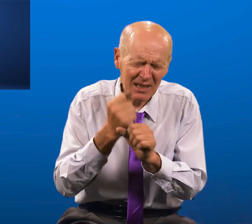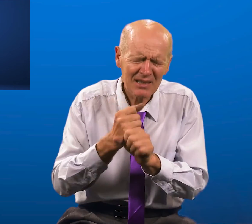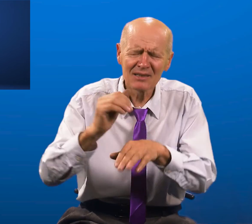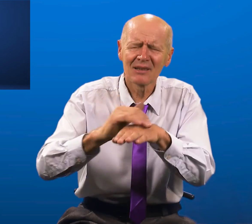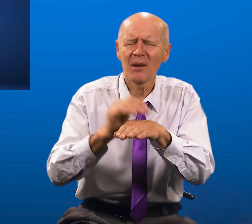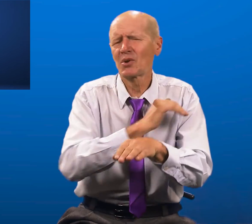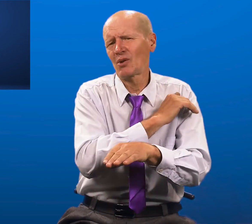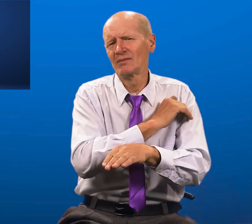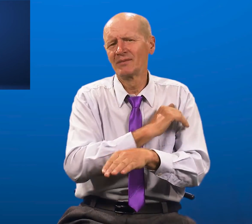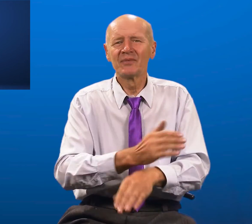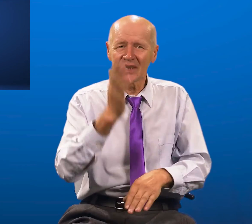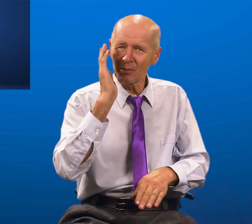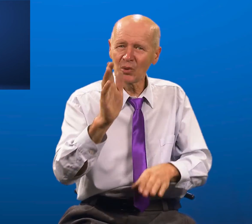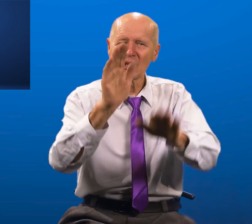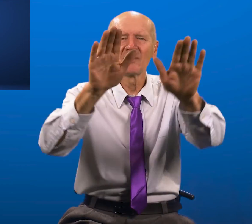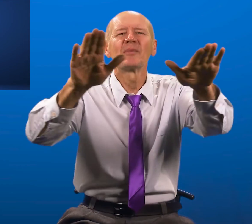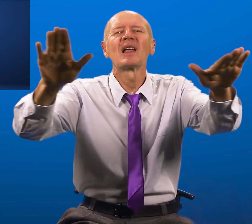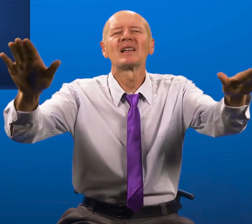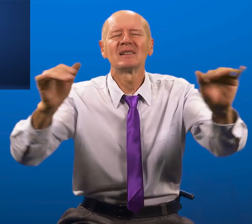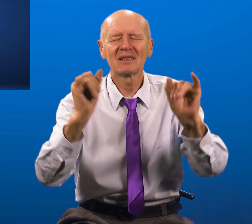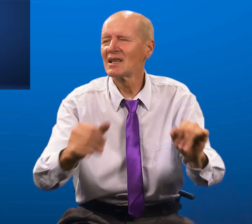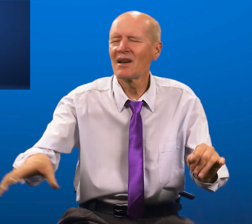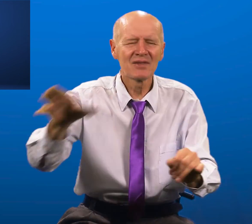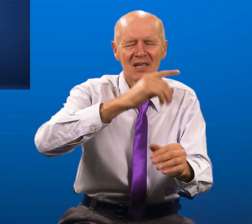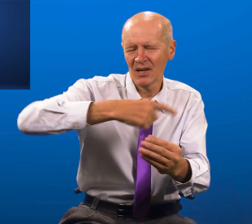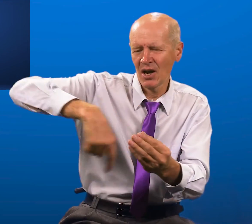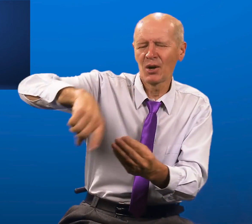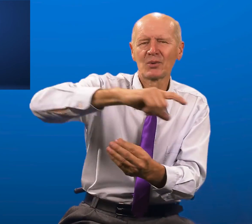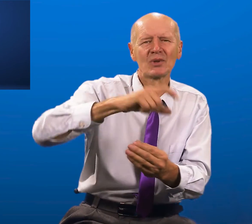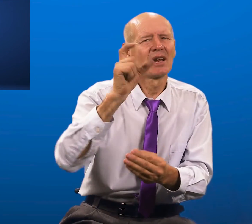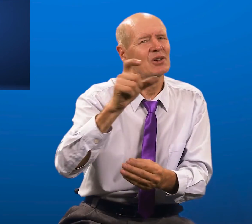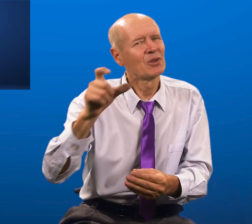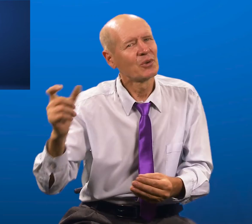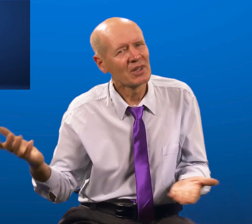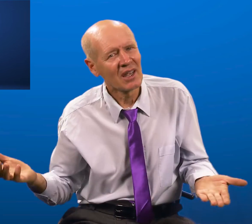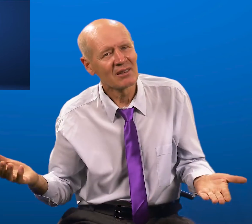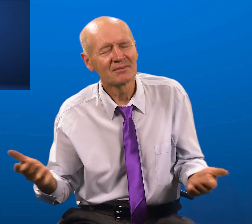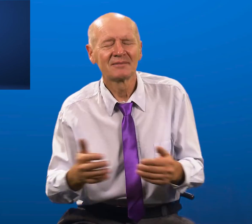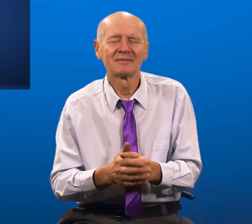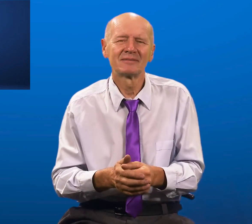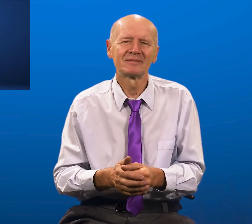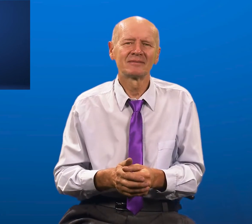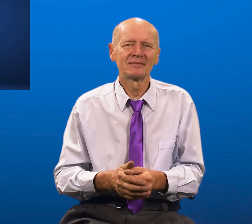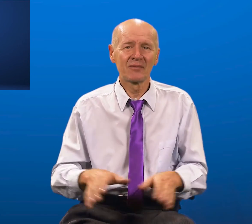и будет он благословением для всех окружающих, которые рядом с